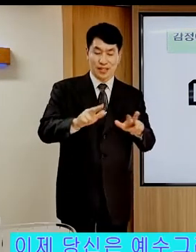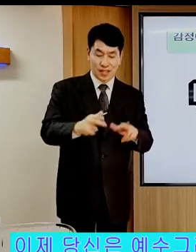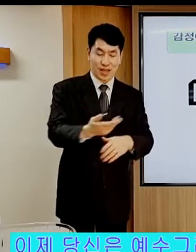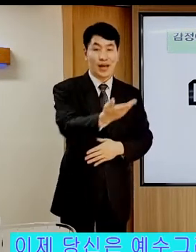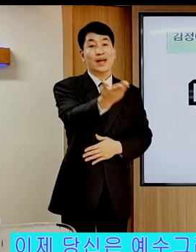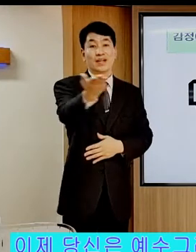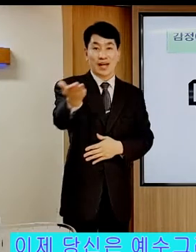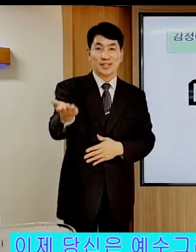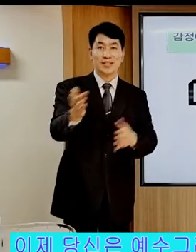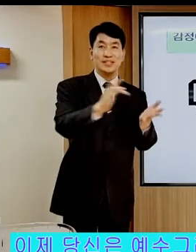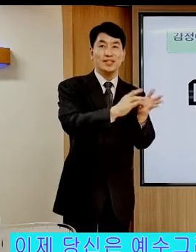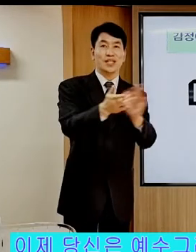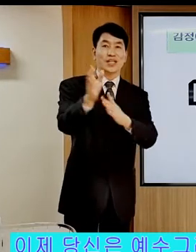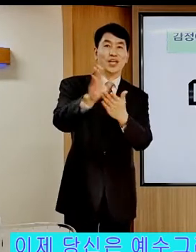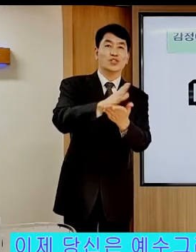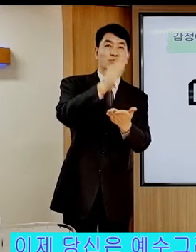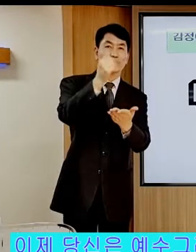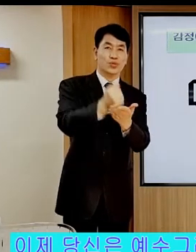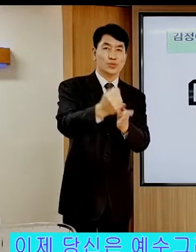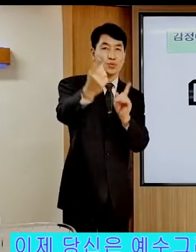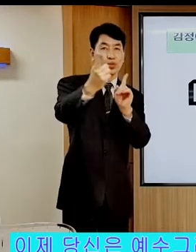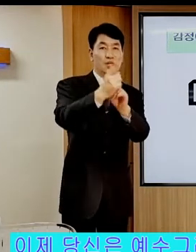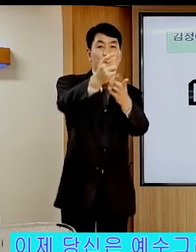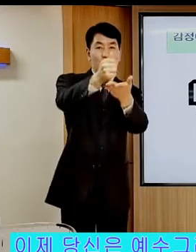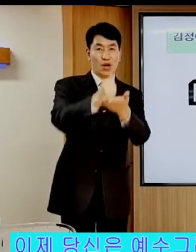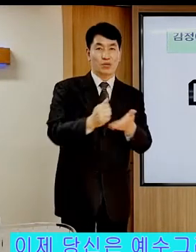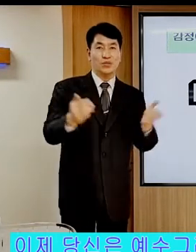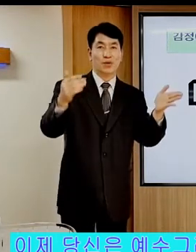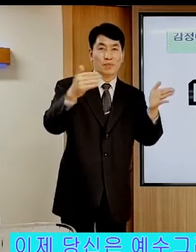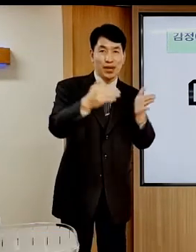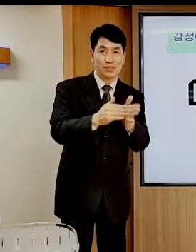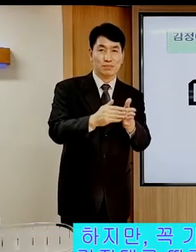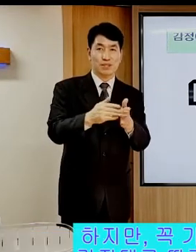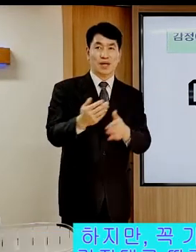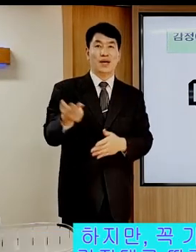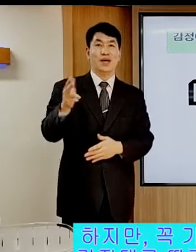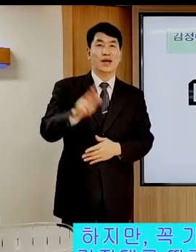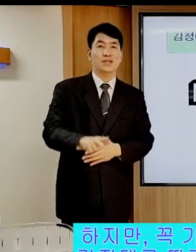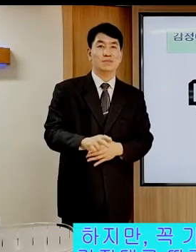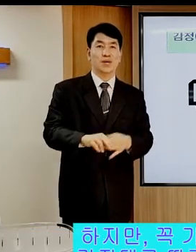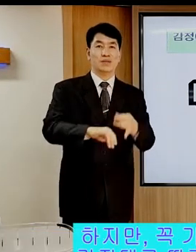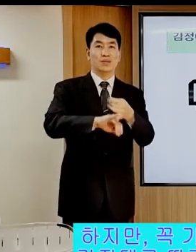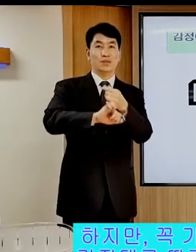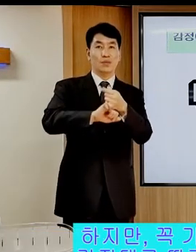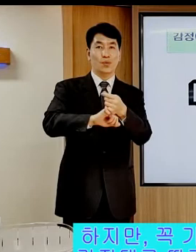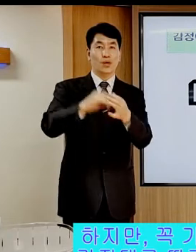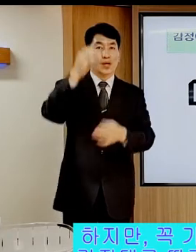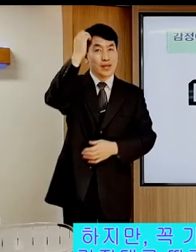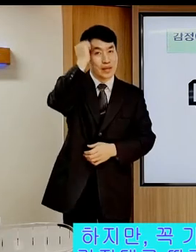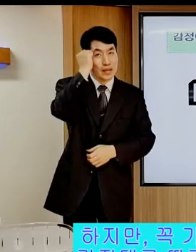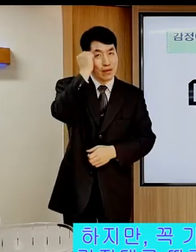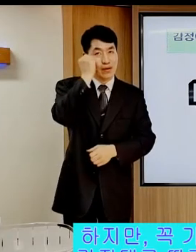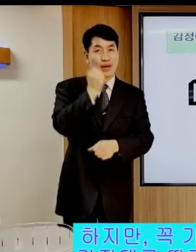이제 당신은 예수 그리스도를 영접했습니다. 하지만 꼭 기억해야 할